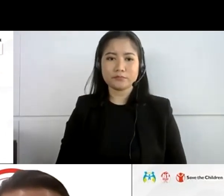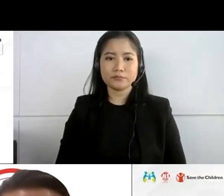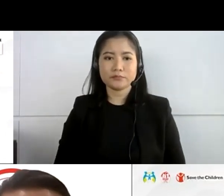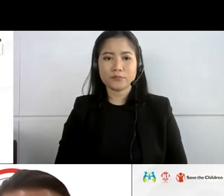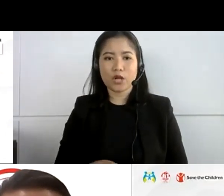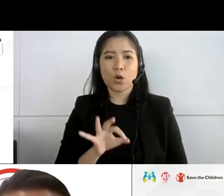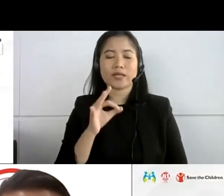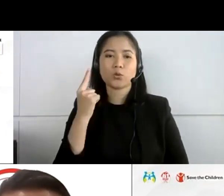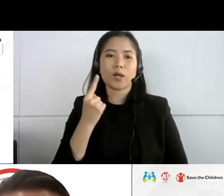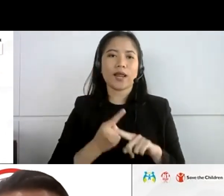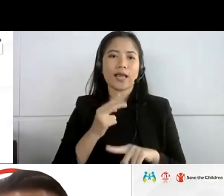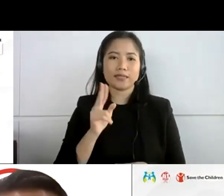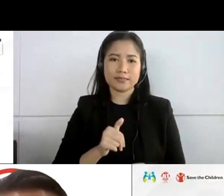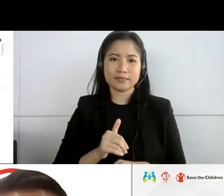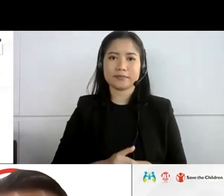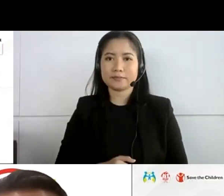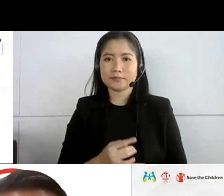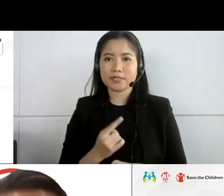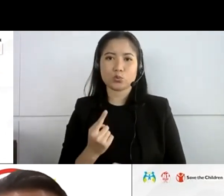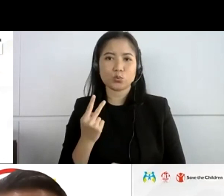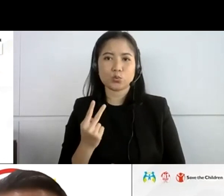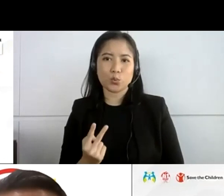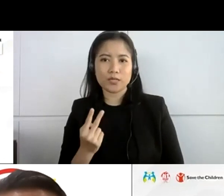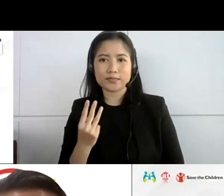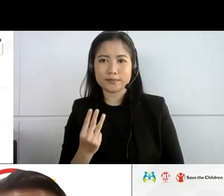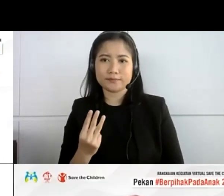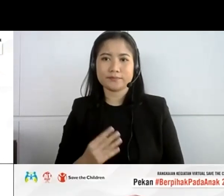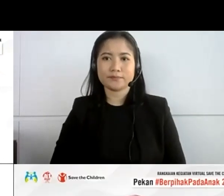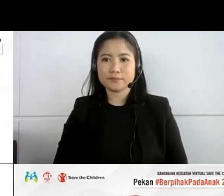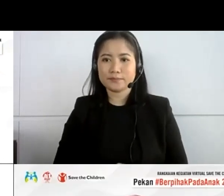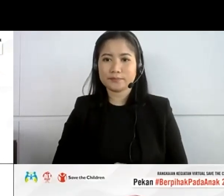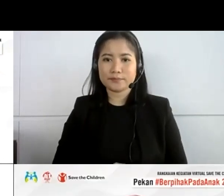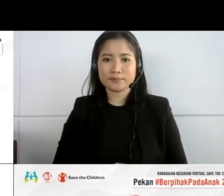Oke, sekali lagi. 1, 2, 3.